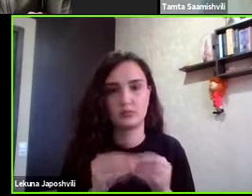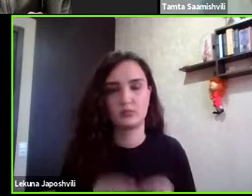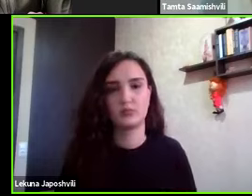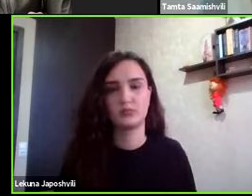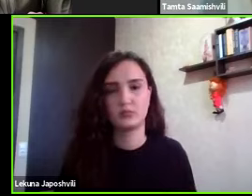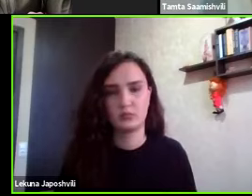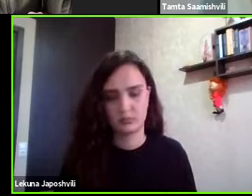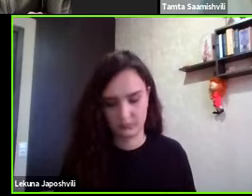შენაერთები